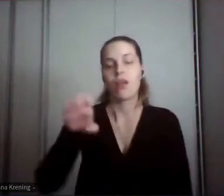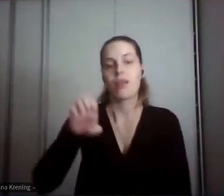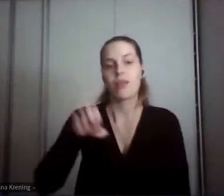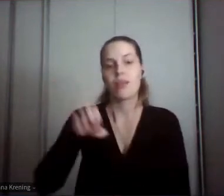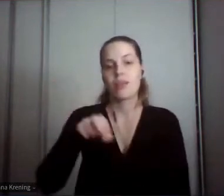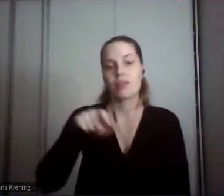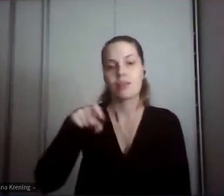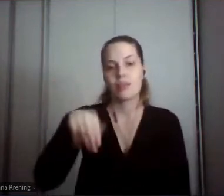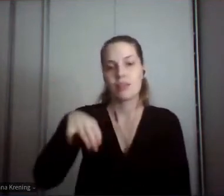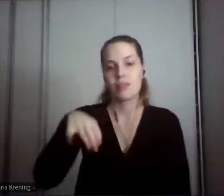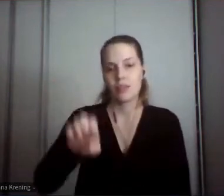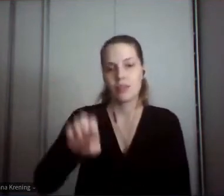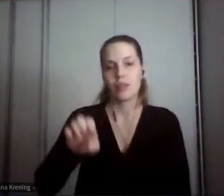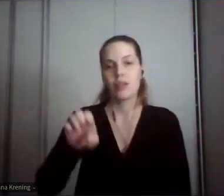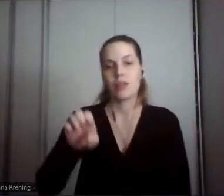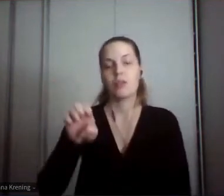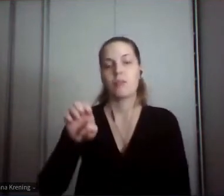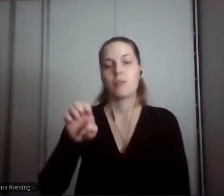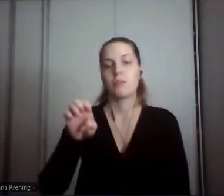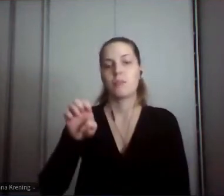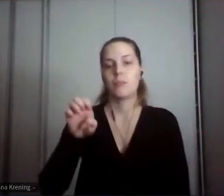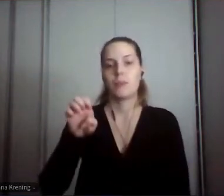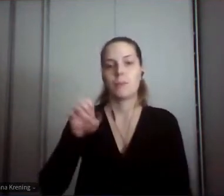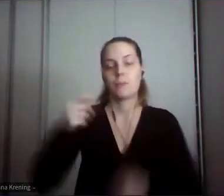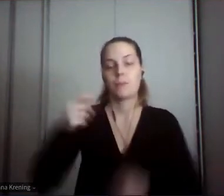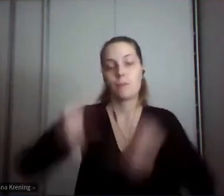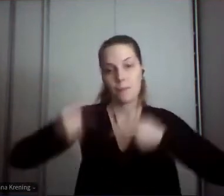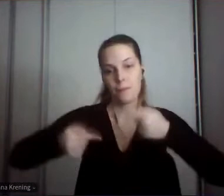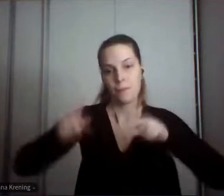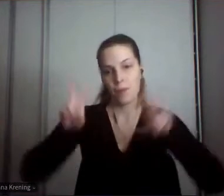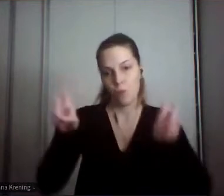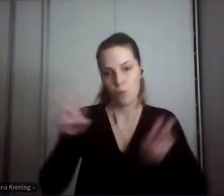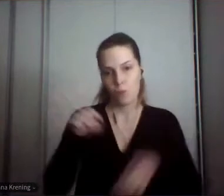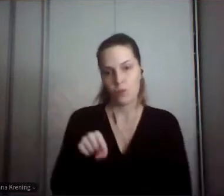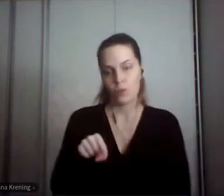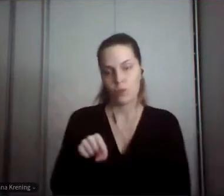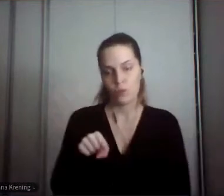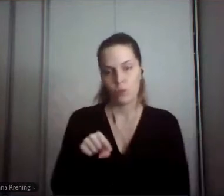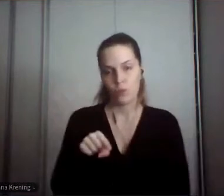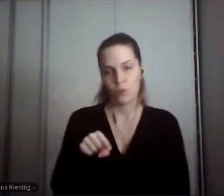trabalhando, que está discutindo essa questão. Não tem nenhuma